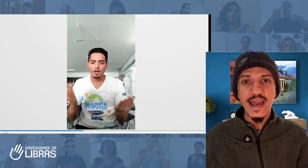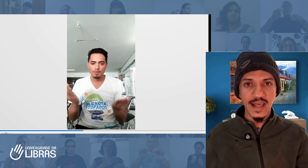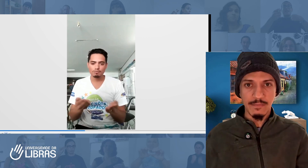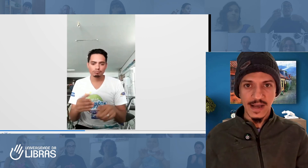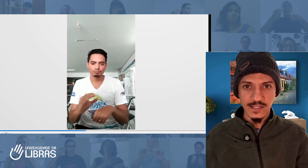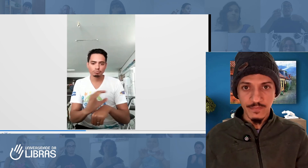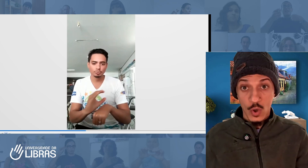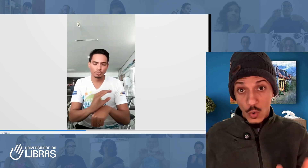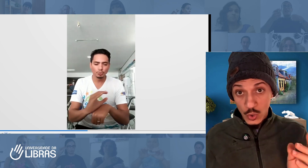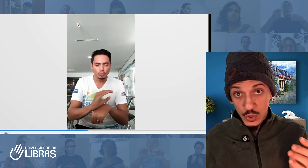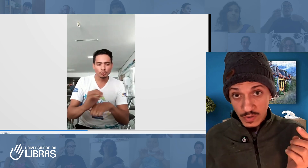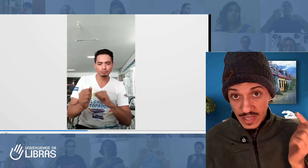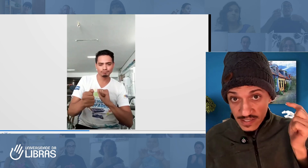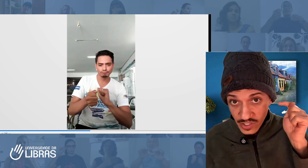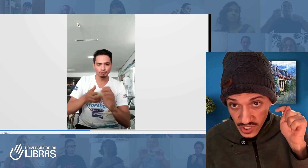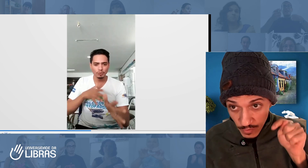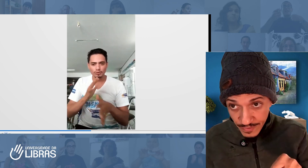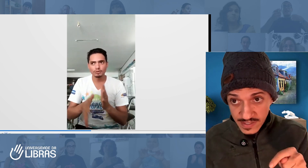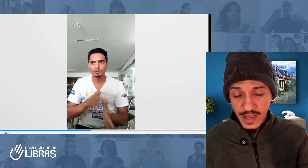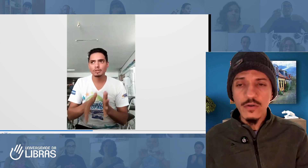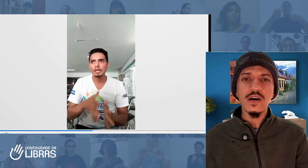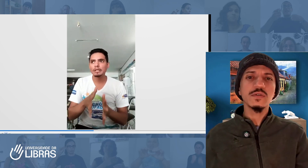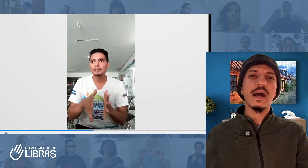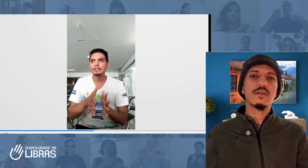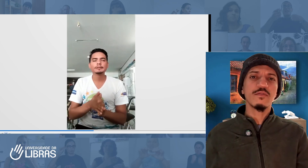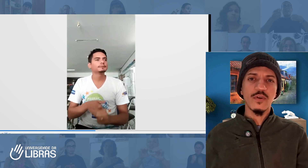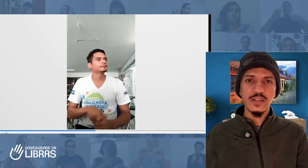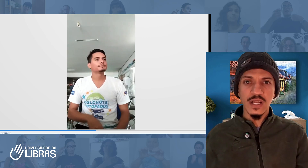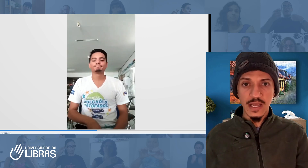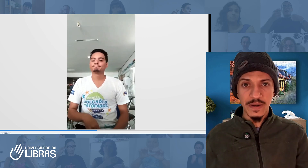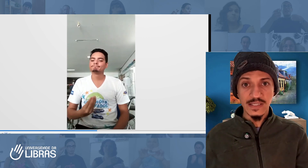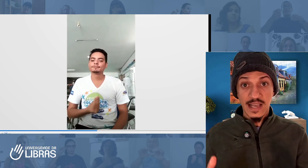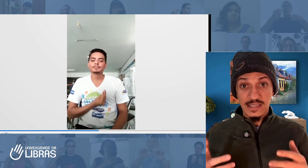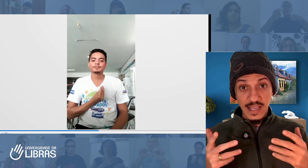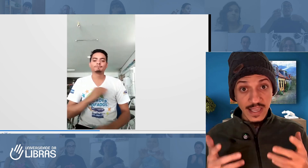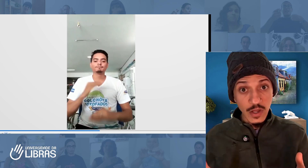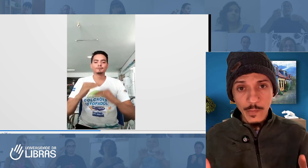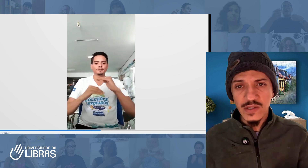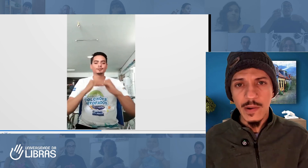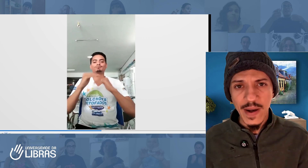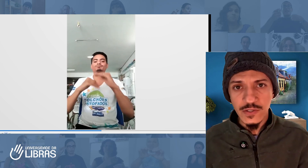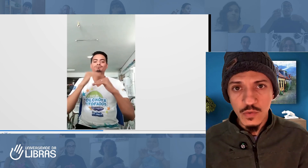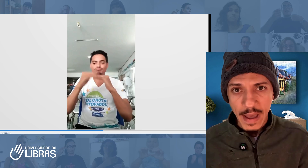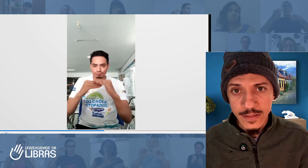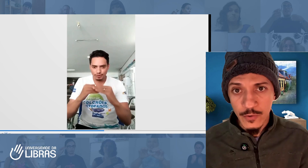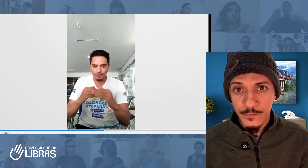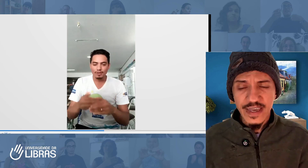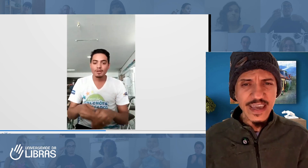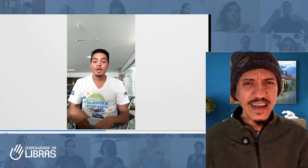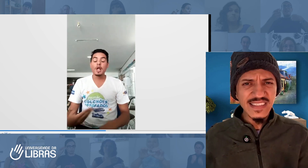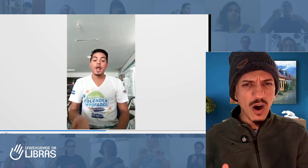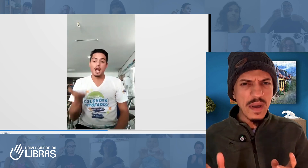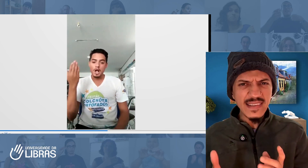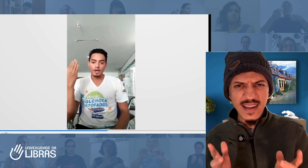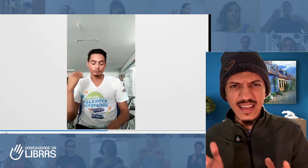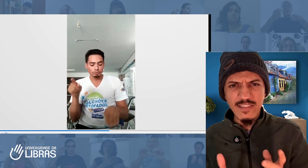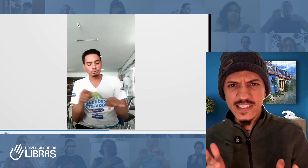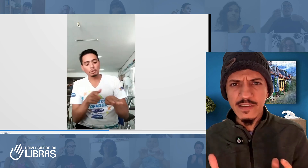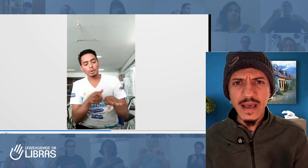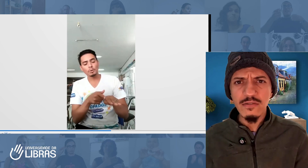mais. O John decidiu fazer o nosso método Fluente em Libras, seguir o passo a passo do método, e inicialmente ele estava assim meio